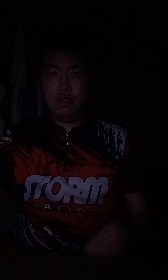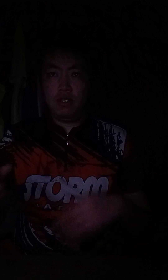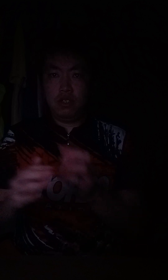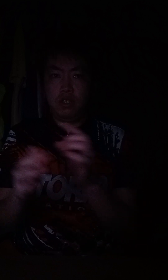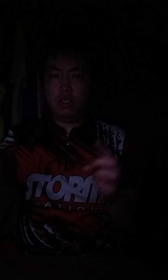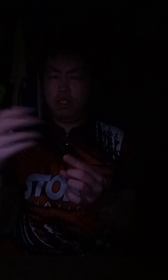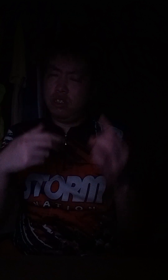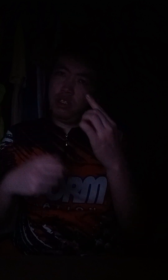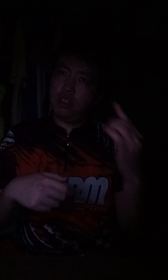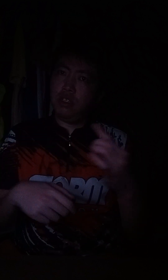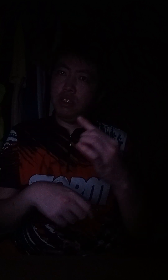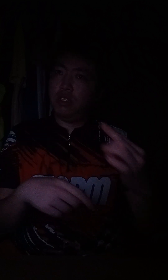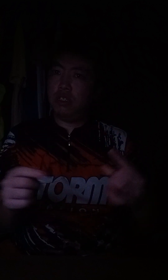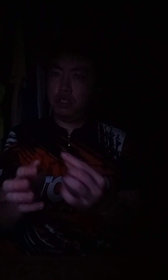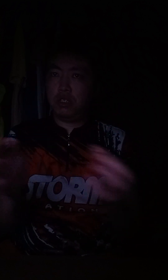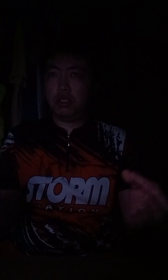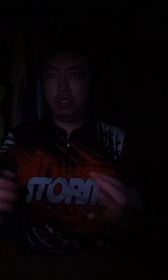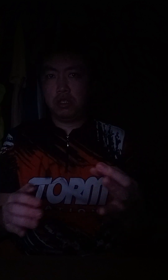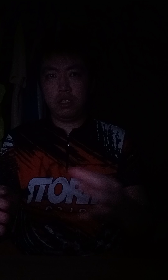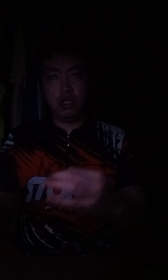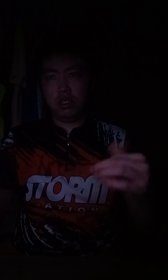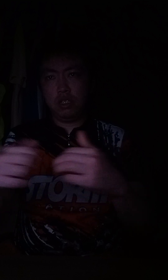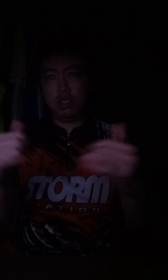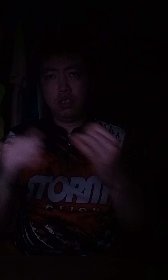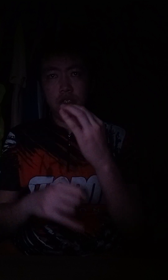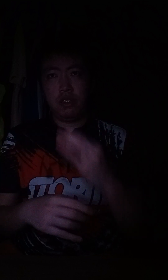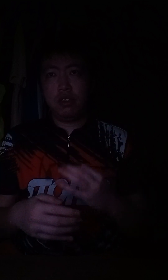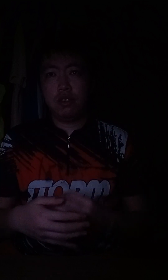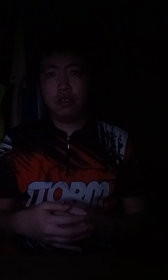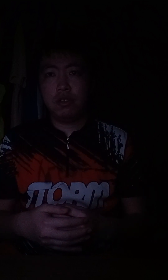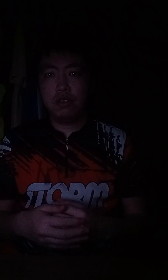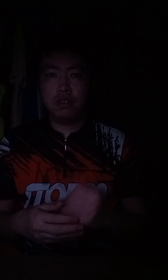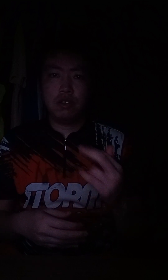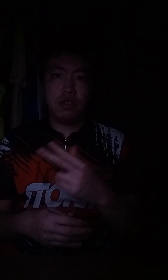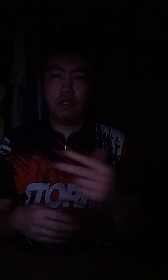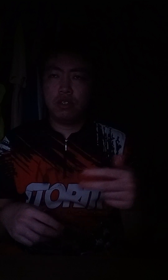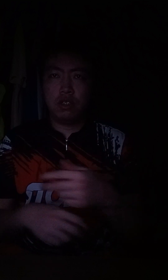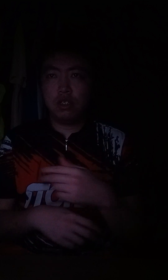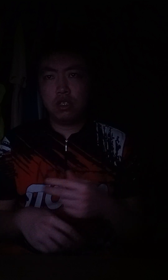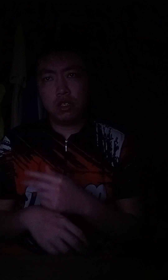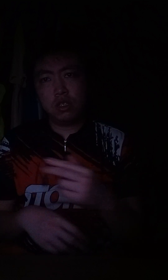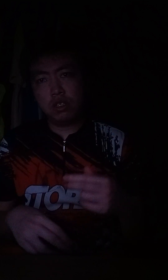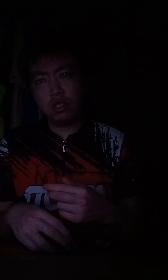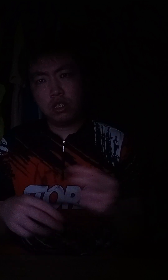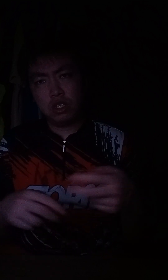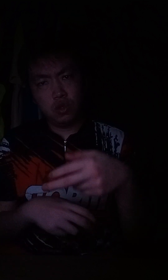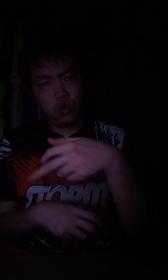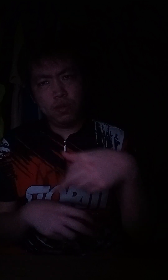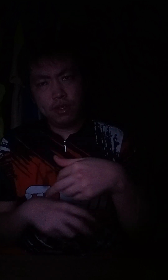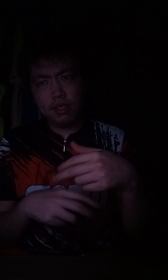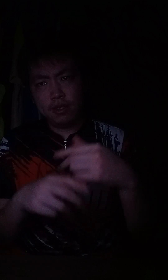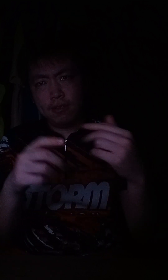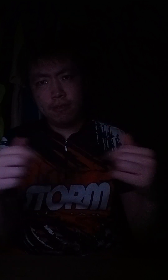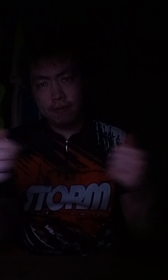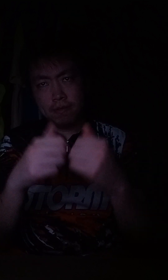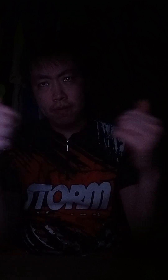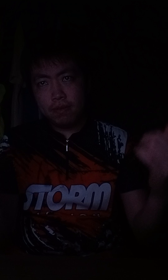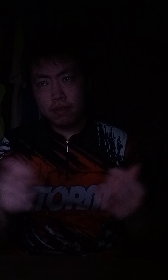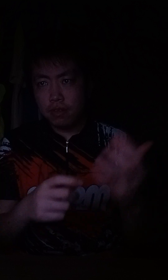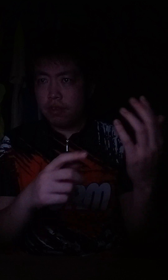새벽 시간 충남 금산에서 교통사고가 잇따랐습니다. 고속도로를 빠져나가던 통근버스가 화물차와 충돌한 뒤에 비탈길